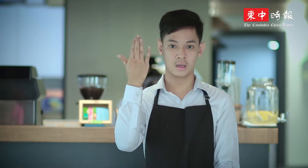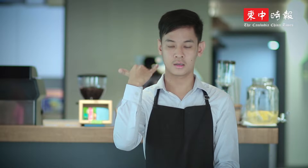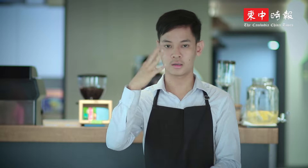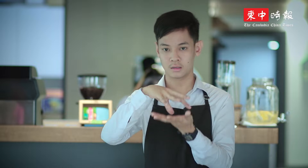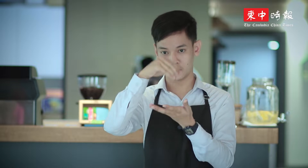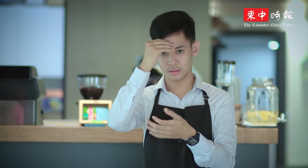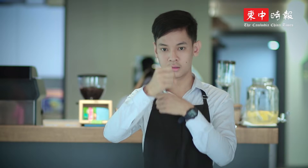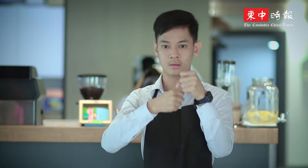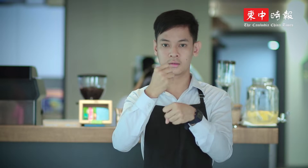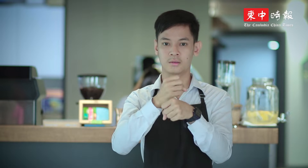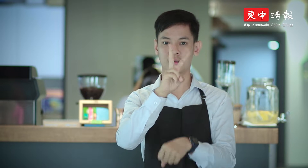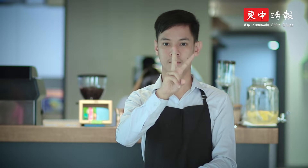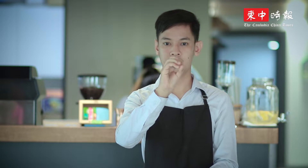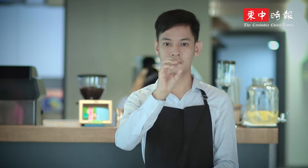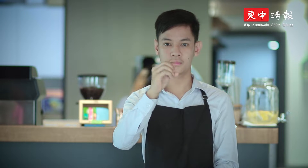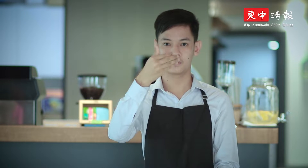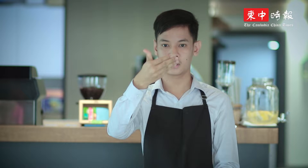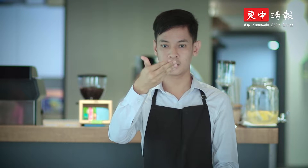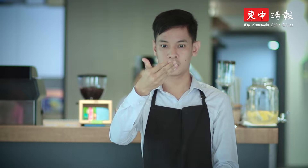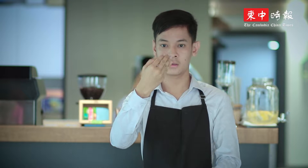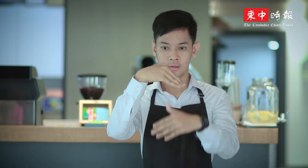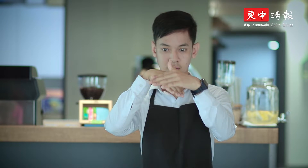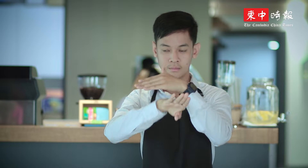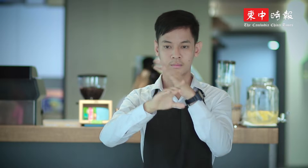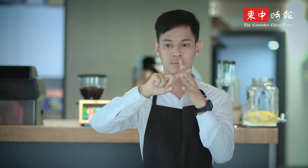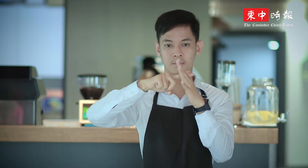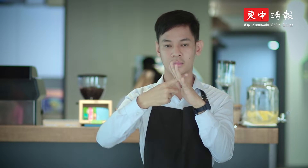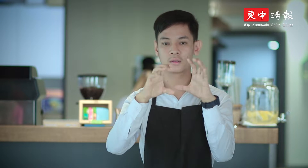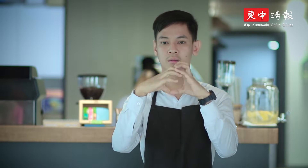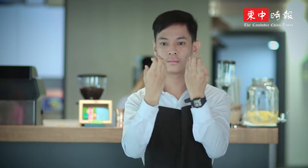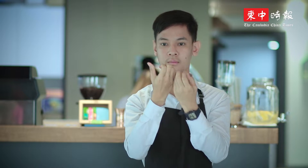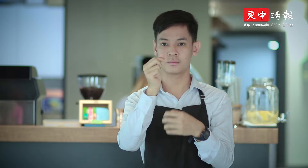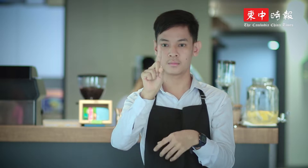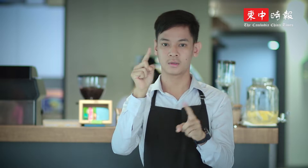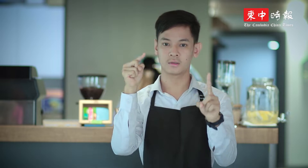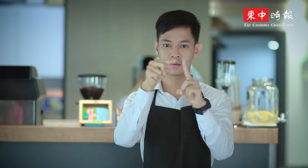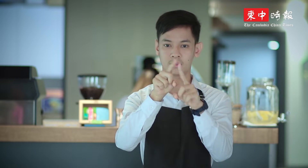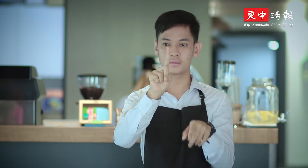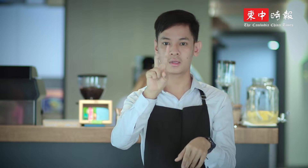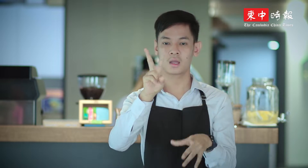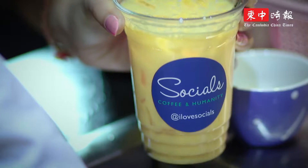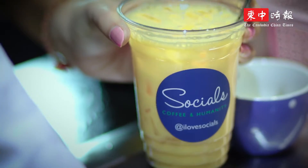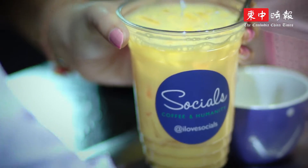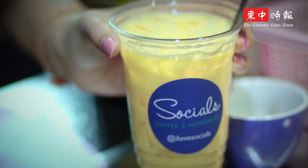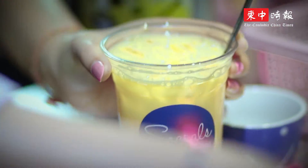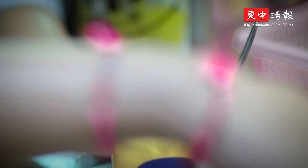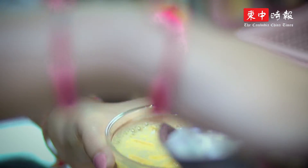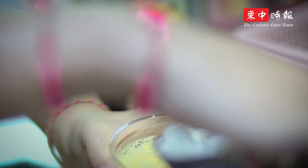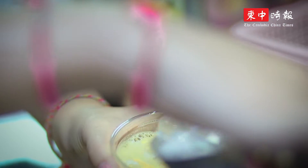我09年时在格鲁萨特梅上学，毕业后我就开始上大学，现在我正在